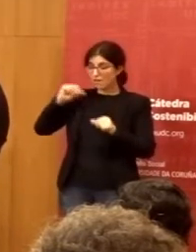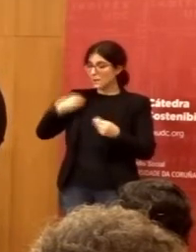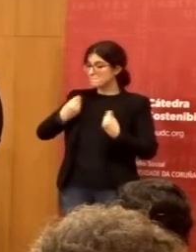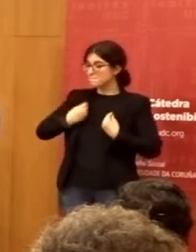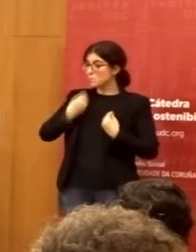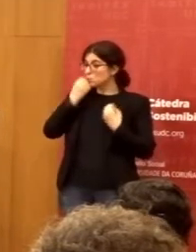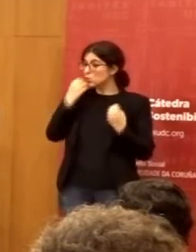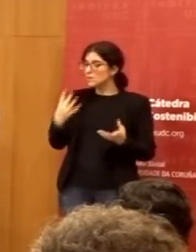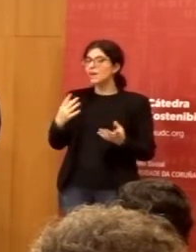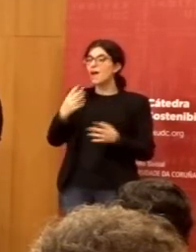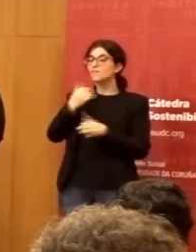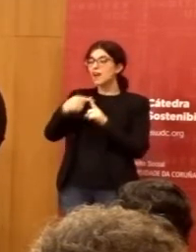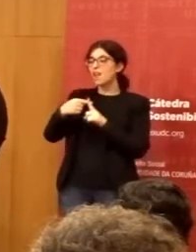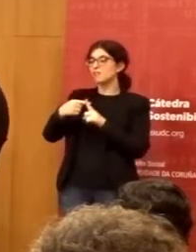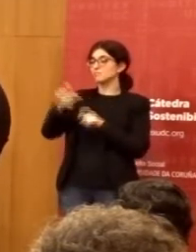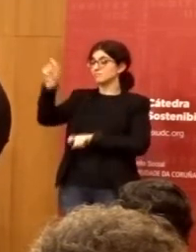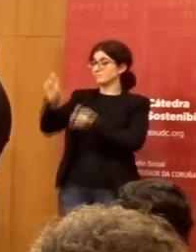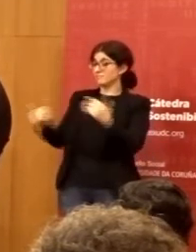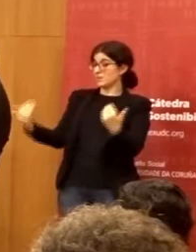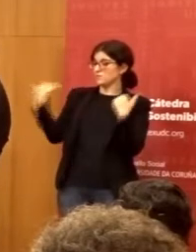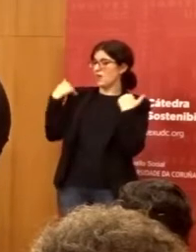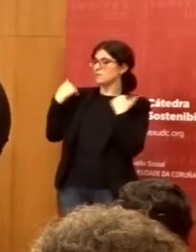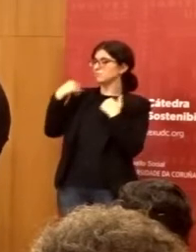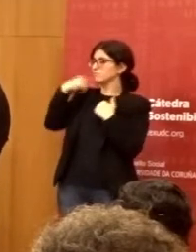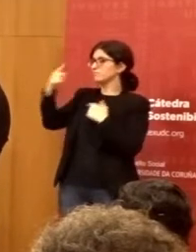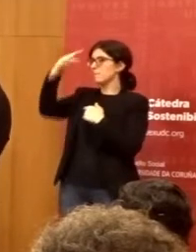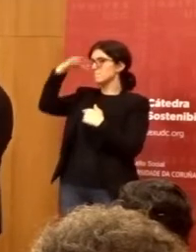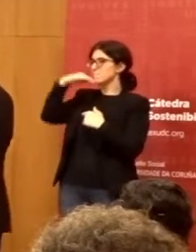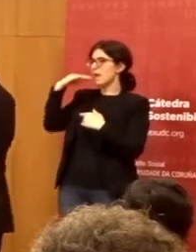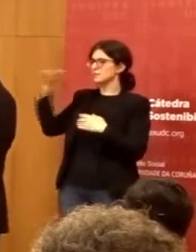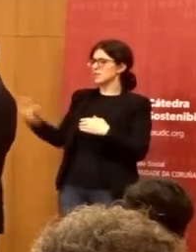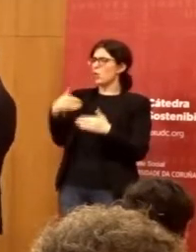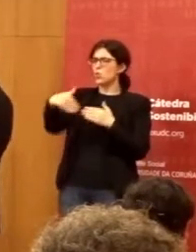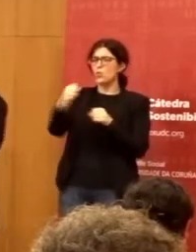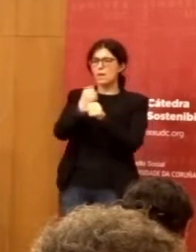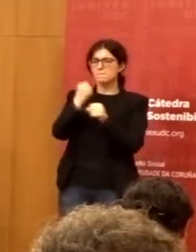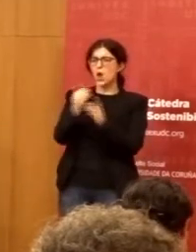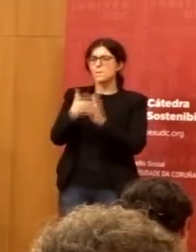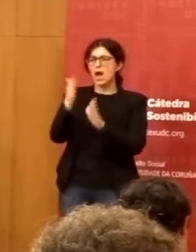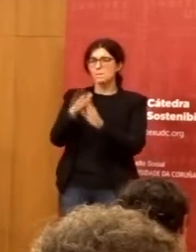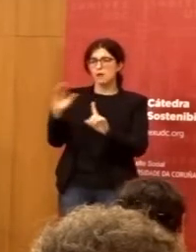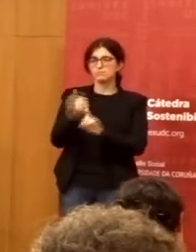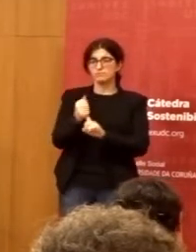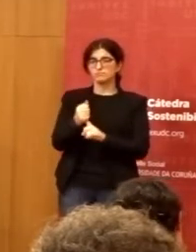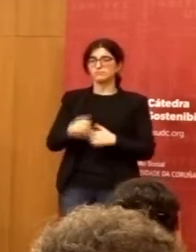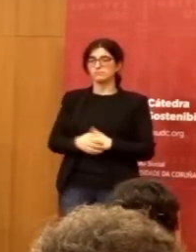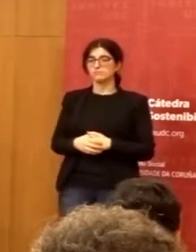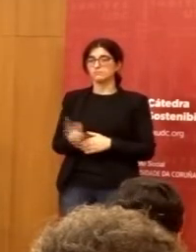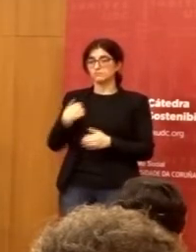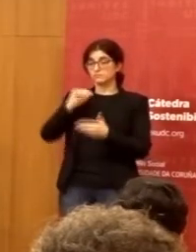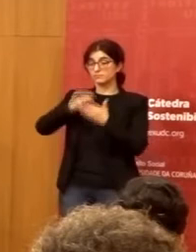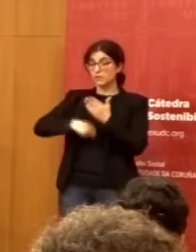Juan le dijeron a mis padres y a mí que pronto conseguiría un empleo, y así fue. Fui contratado por la empresa Musta durante